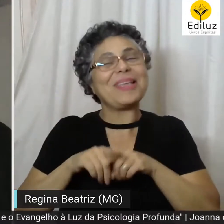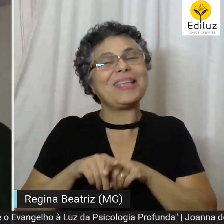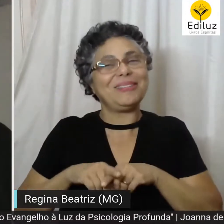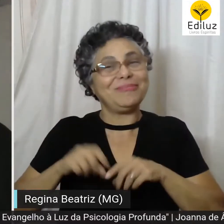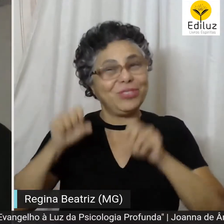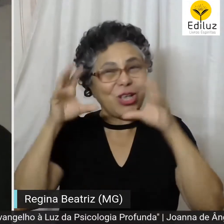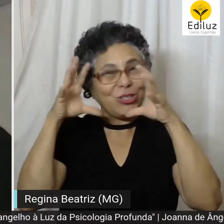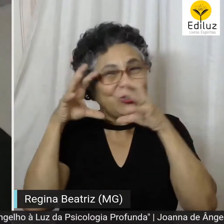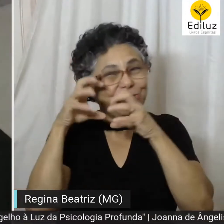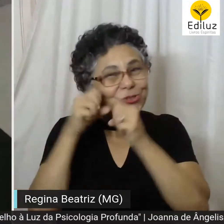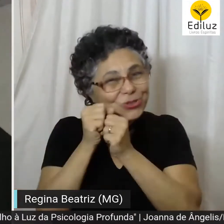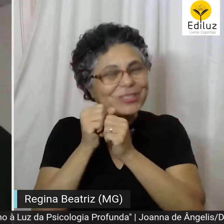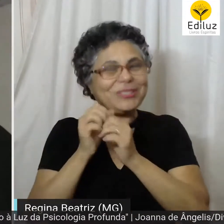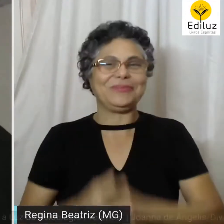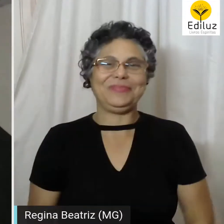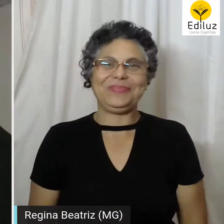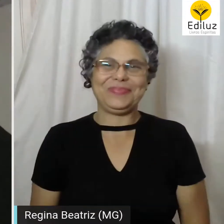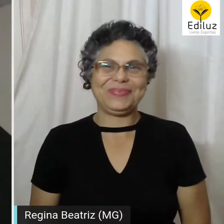escura.